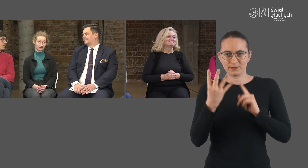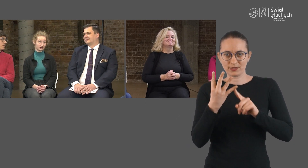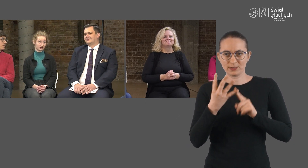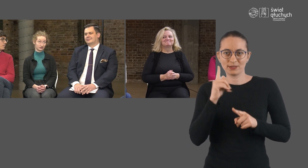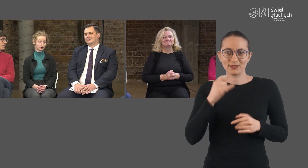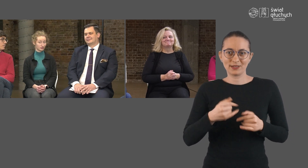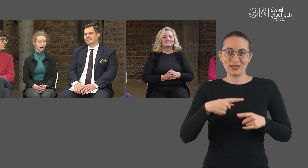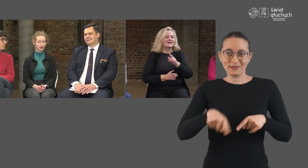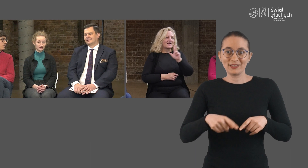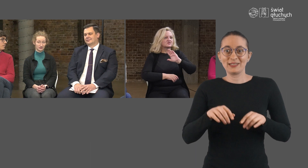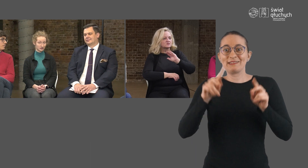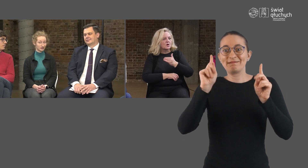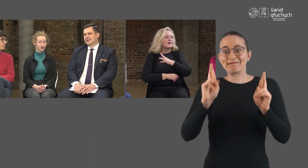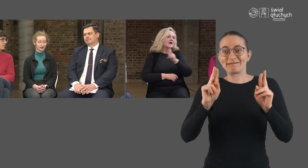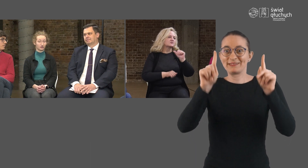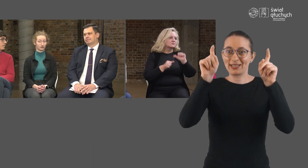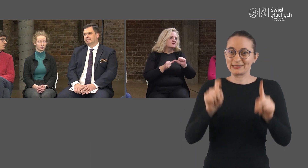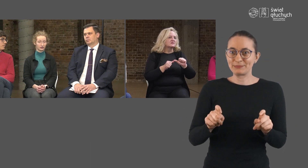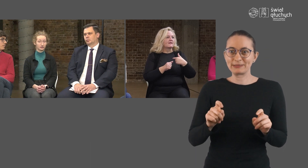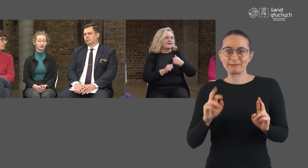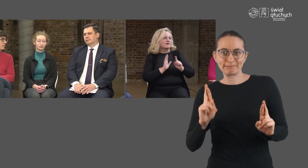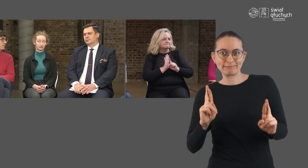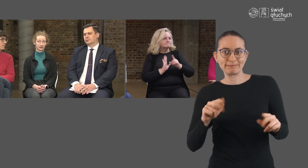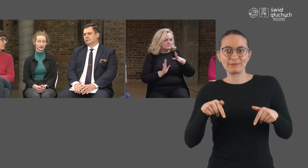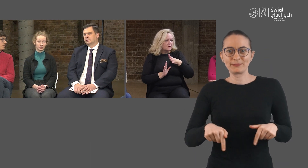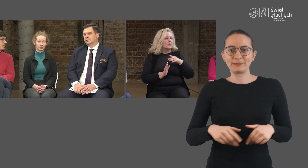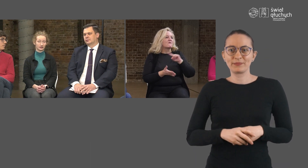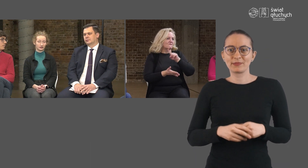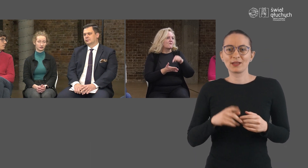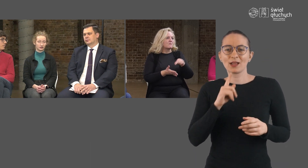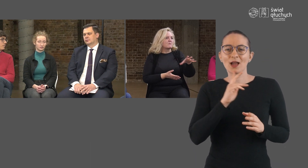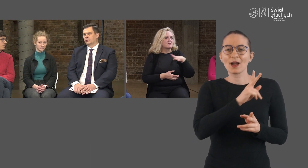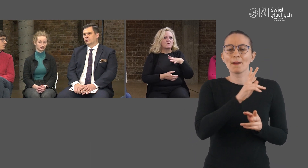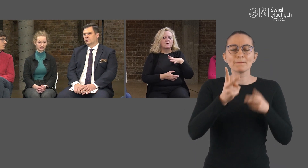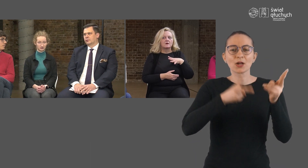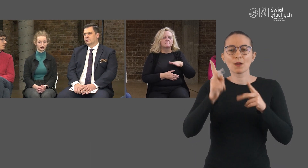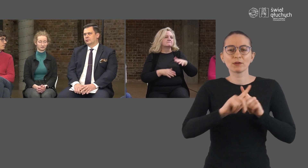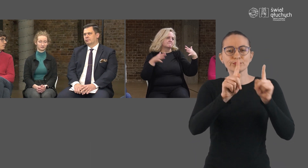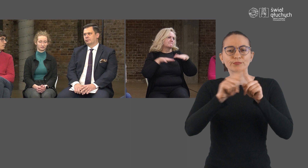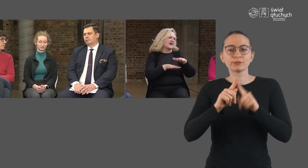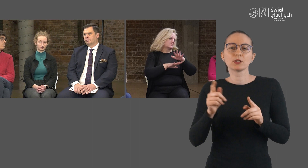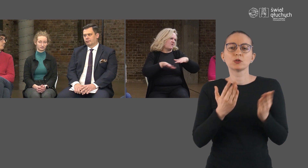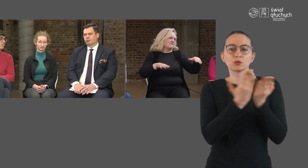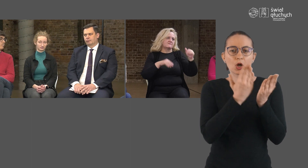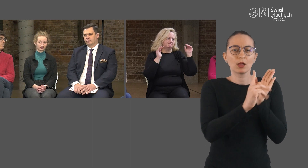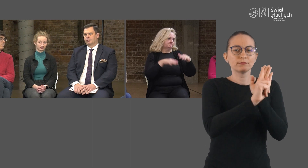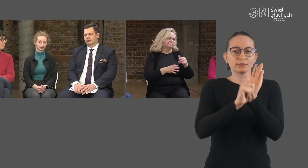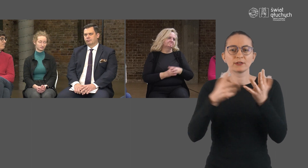każda szkoła, każde przedszkole, do jakiego chodziłam, to była właśnie placówka masowa.